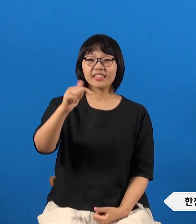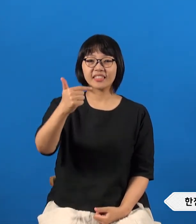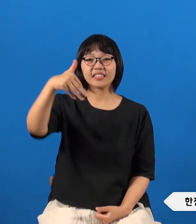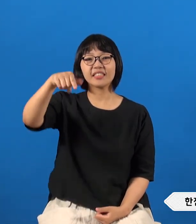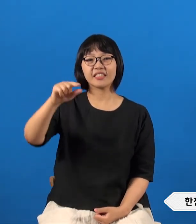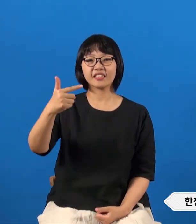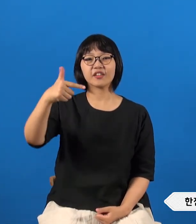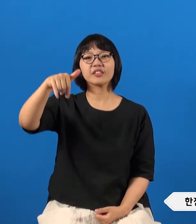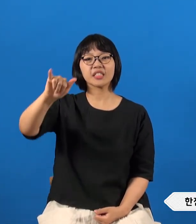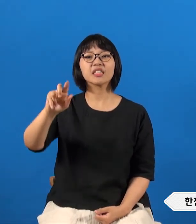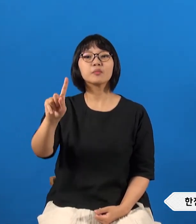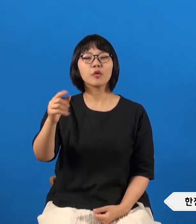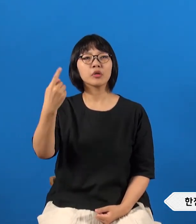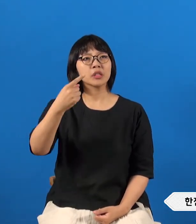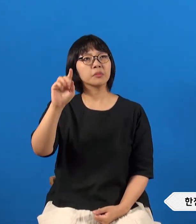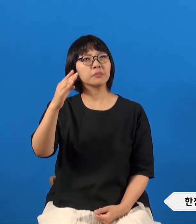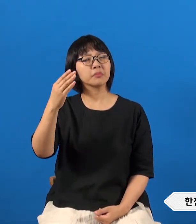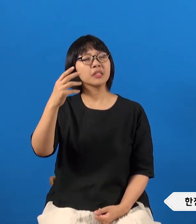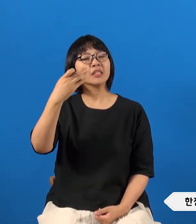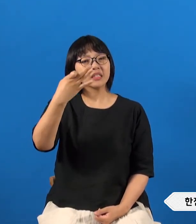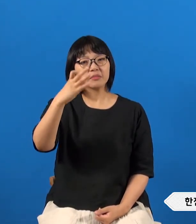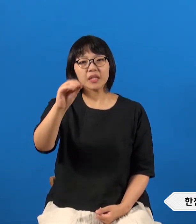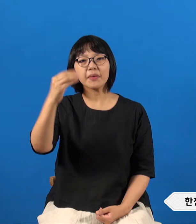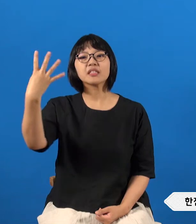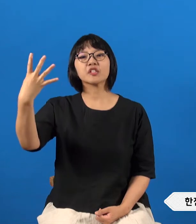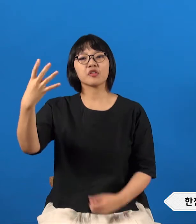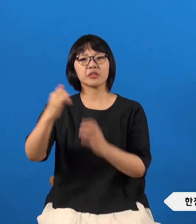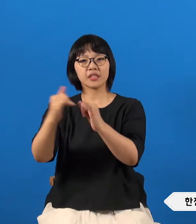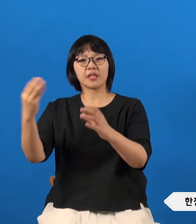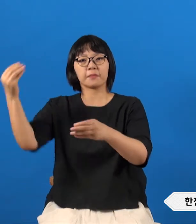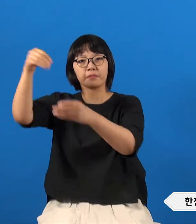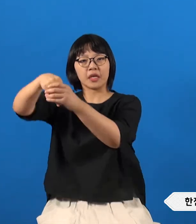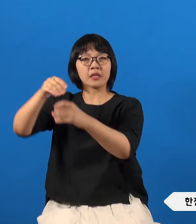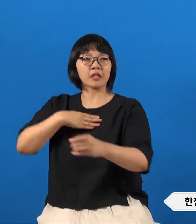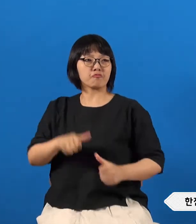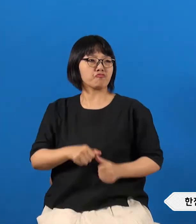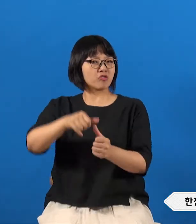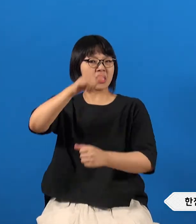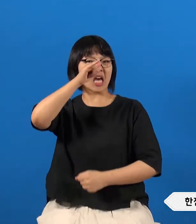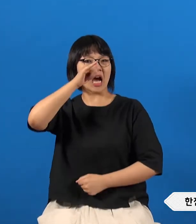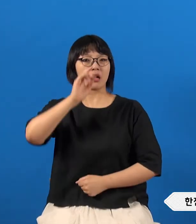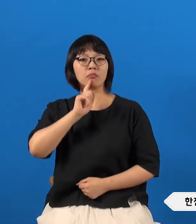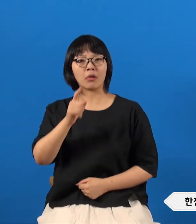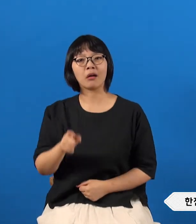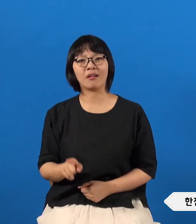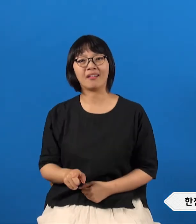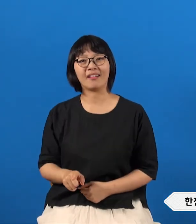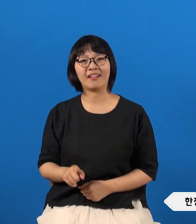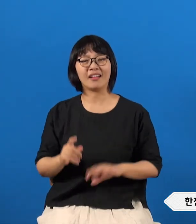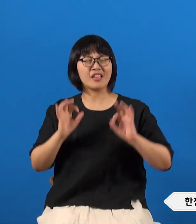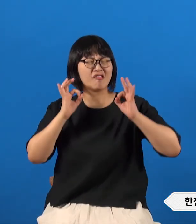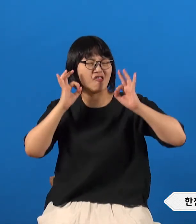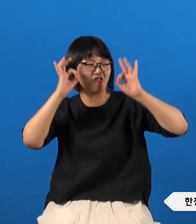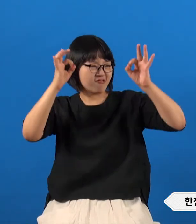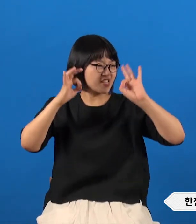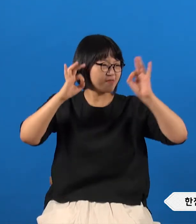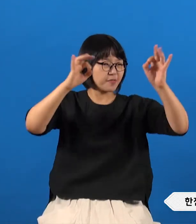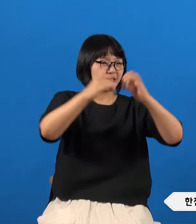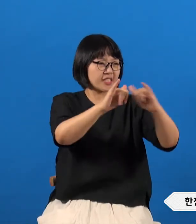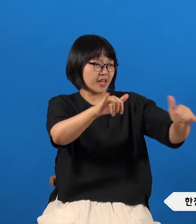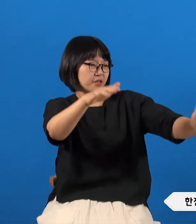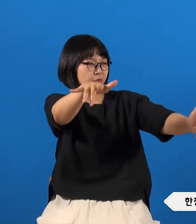신천지는 14만 4천 명에 속해야 구원받을 수 있다, 그렇게 가르칩니다. 추수꾼이 되어서 열심히